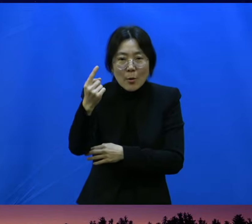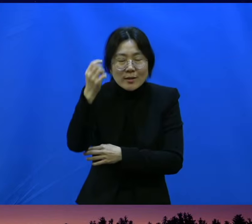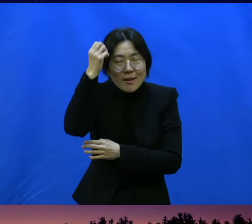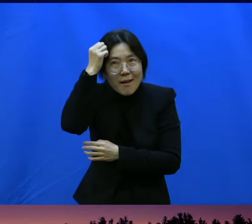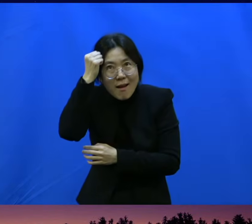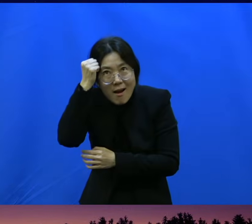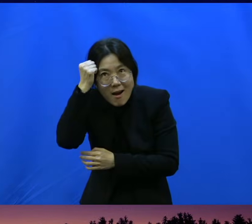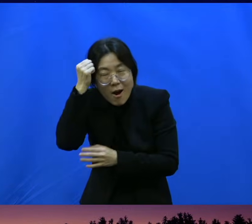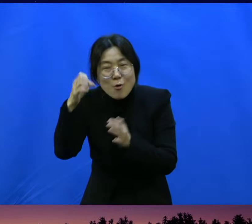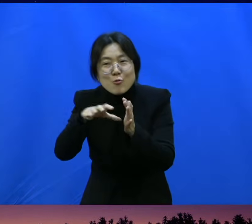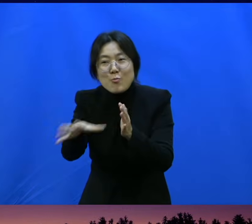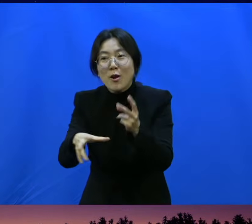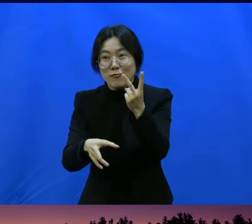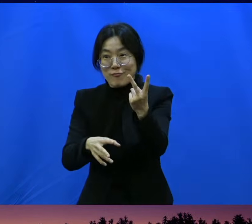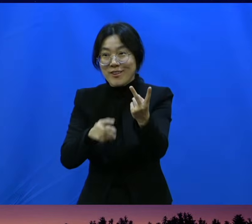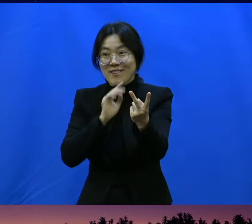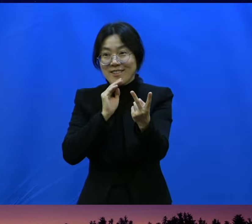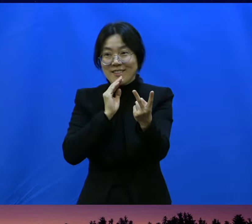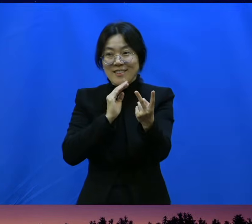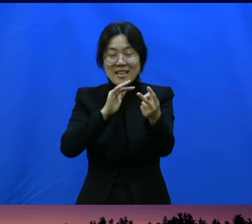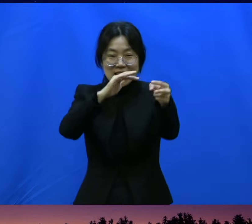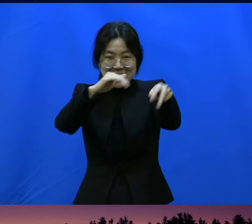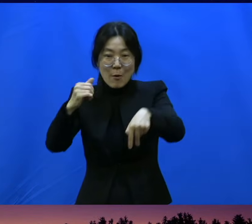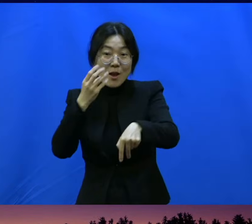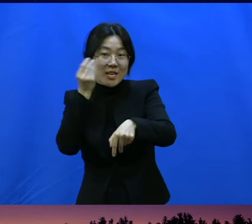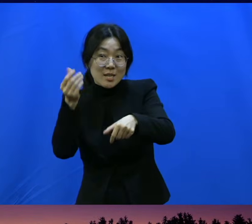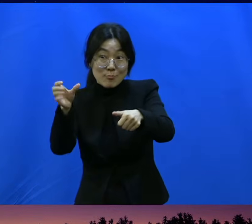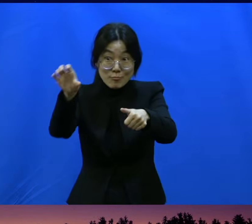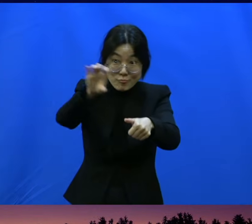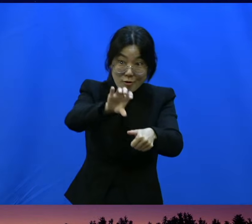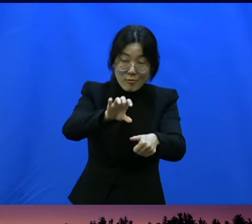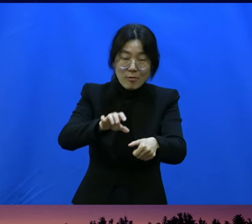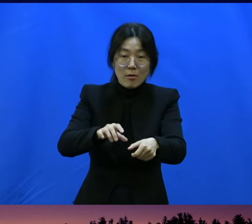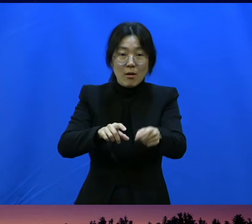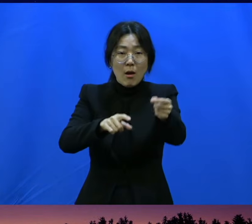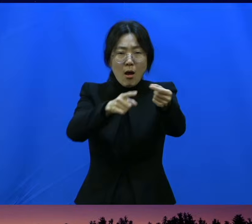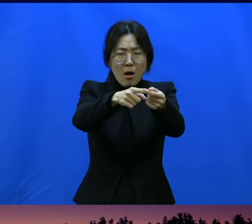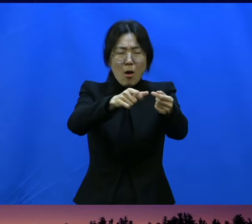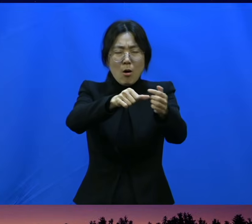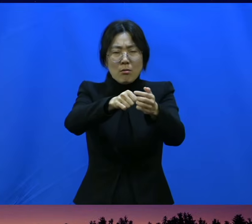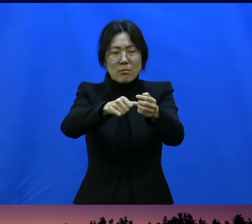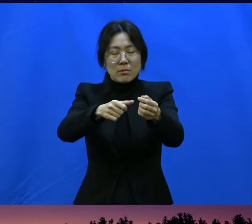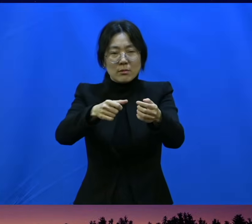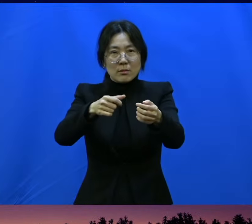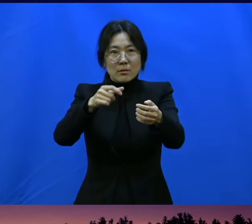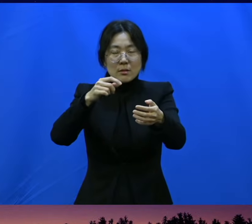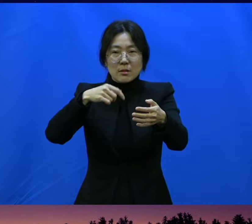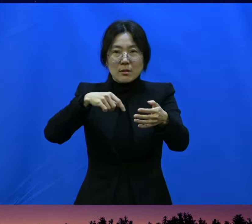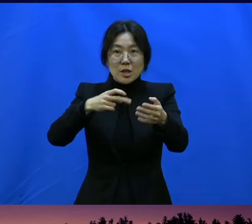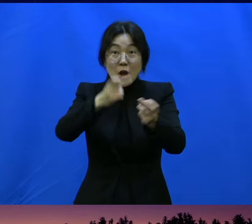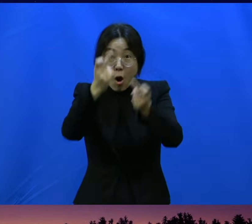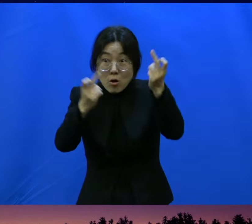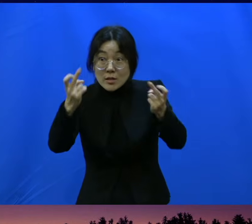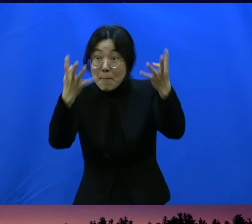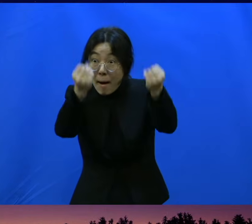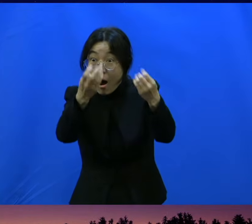사건이죠. 형들이 다 있는데도 그 여덟째 말째인 다윗에게 기름을 부어.